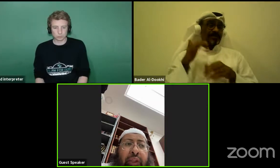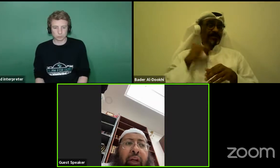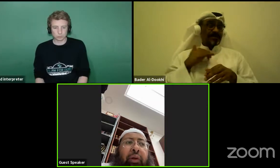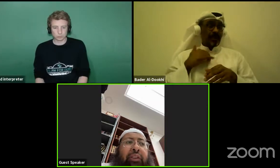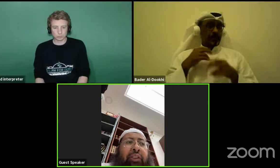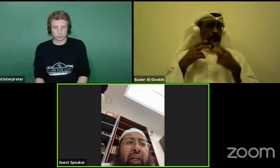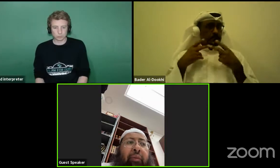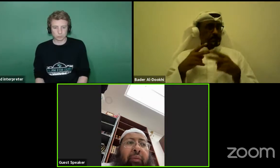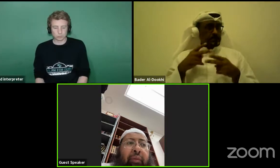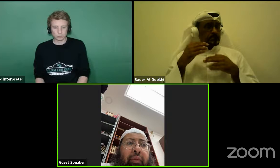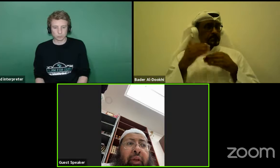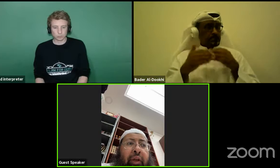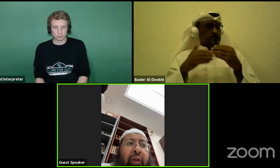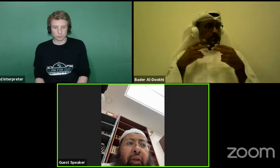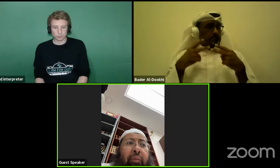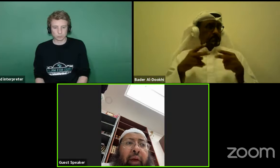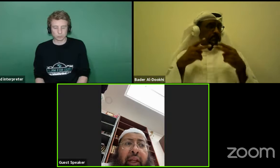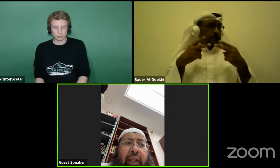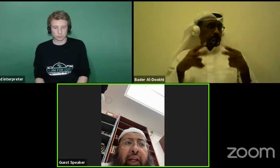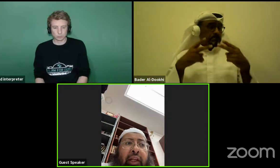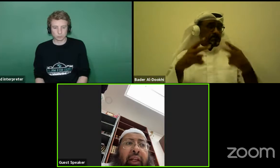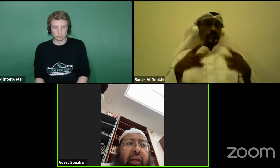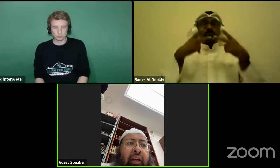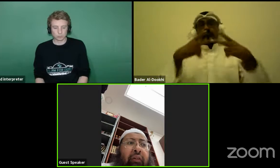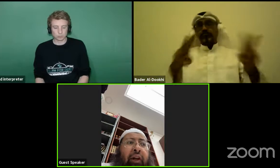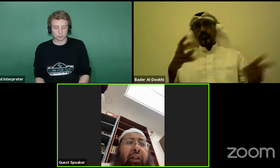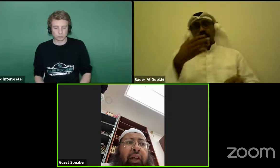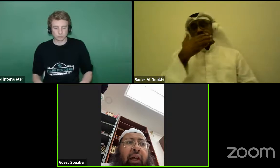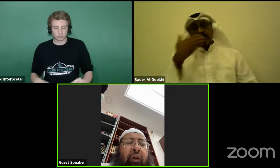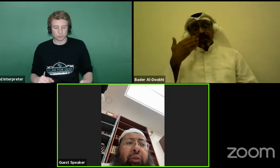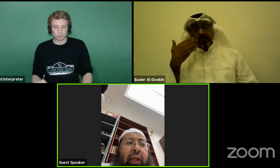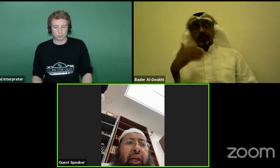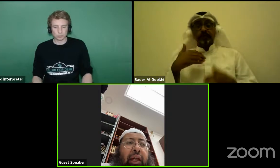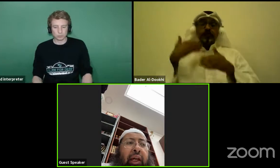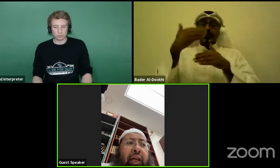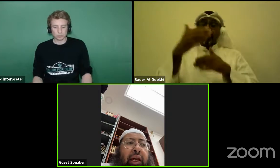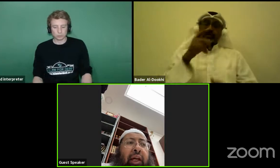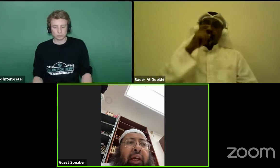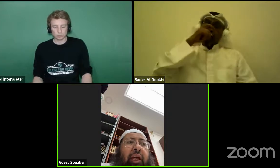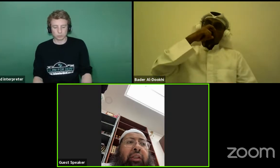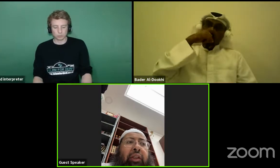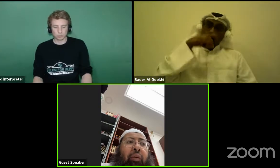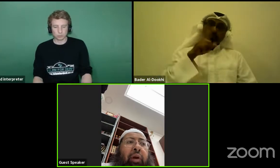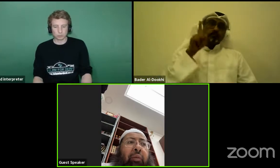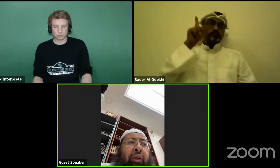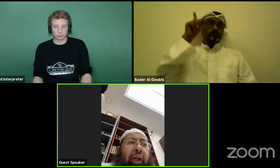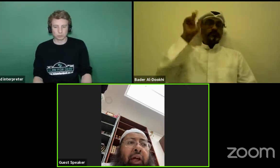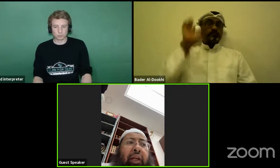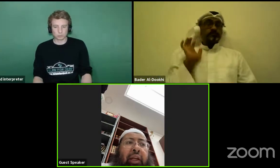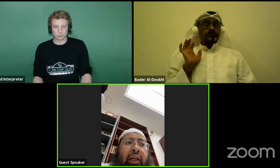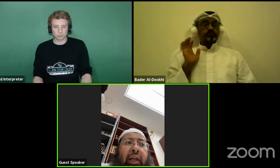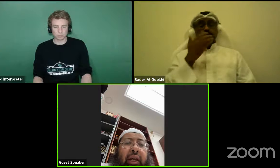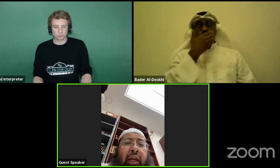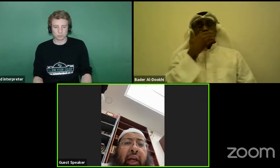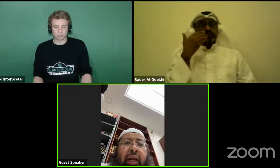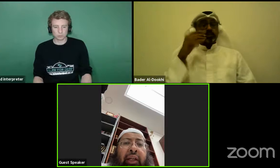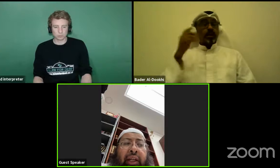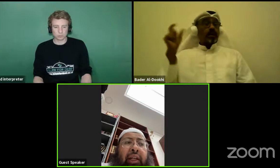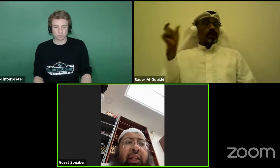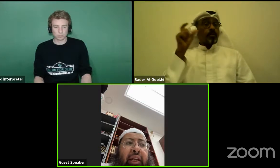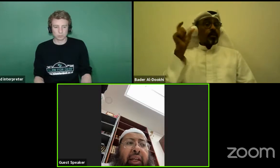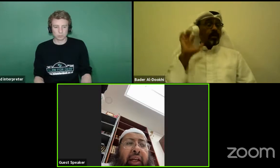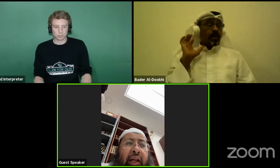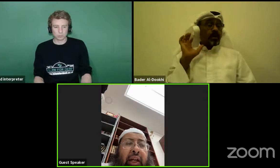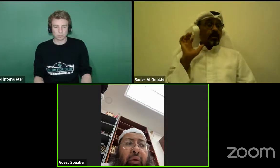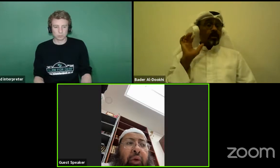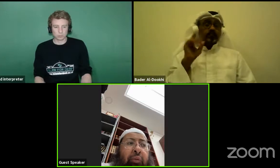النفس وتقبل الصيام. بعد ذلك فرض الله تعالى صوم رمضان